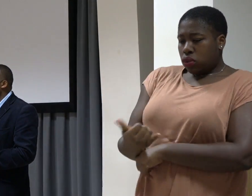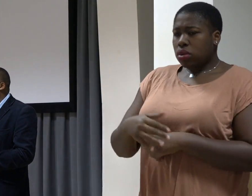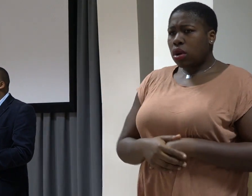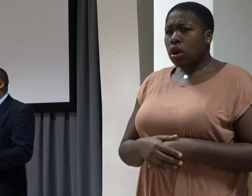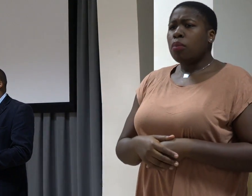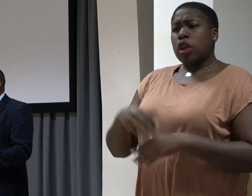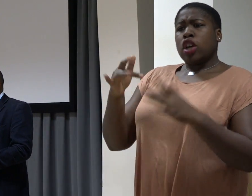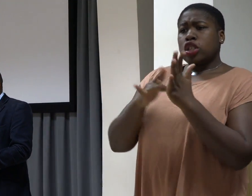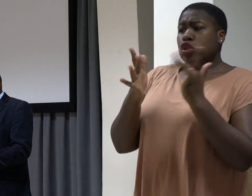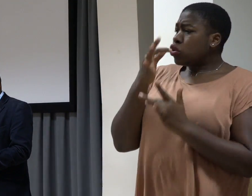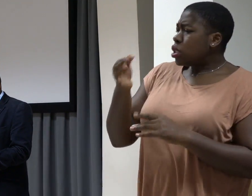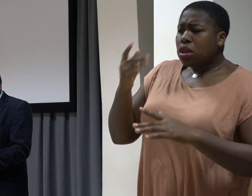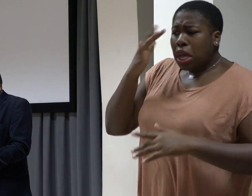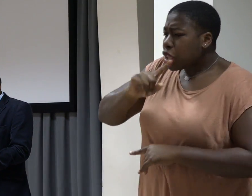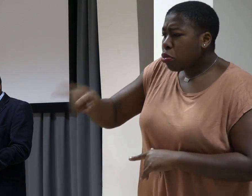pas mort d'homme.